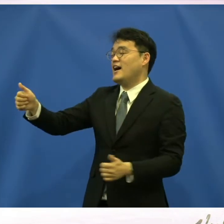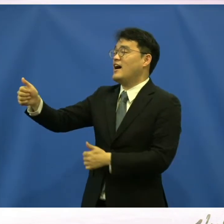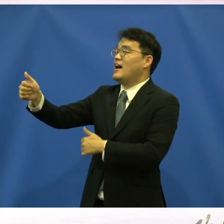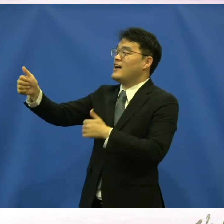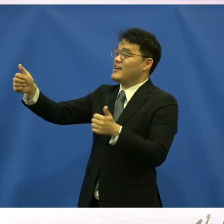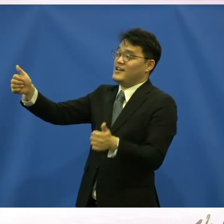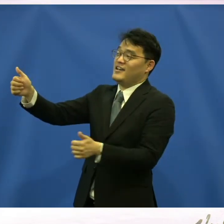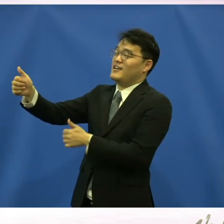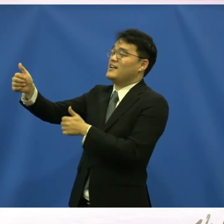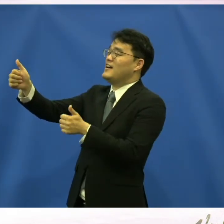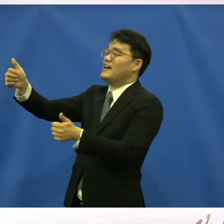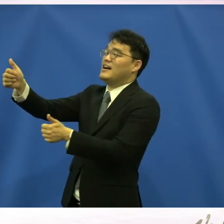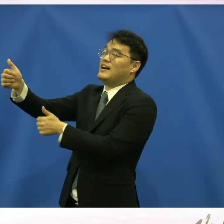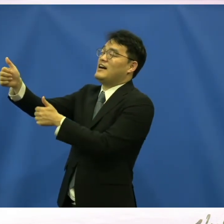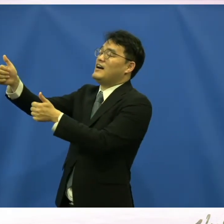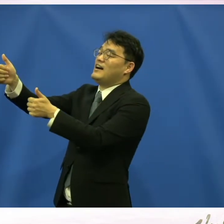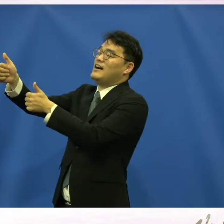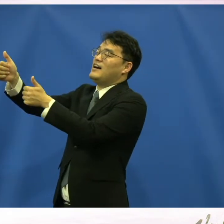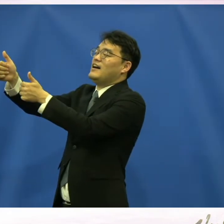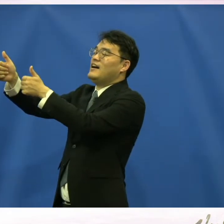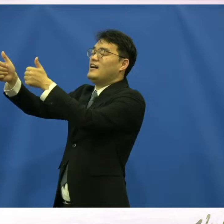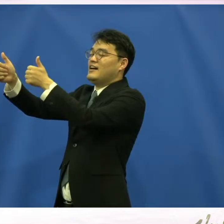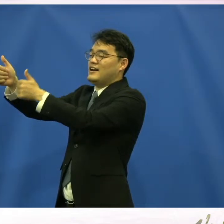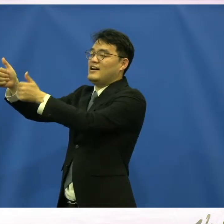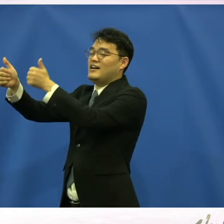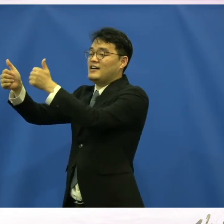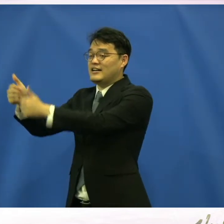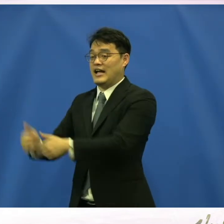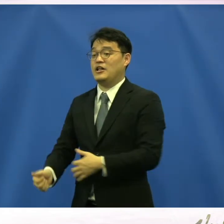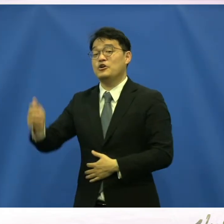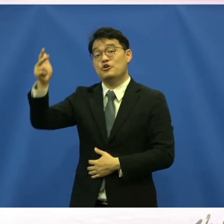나는 가리라